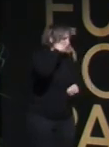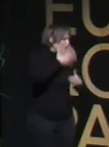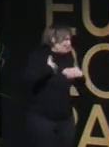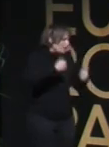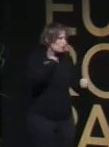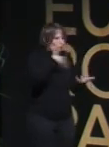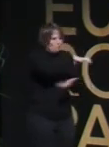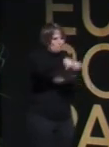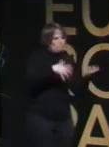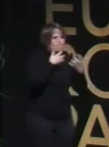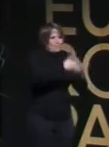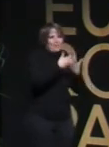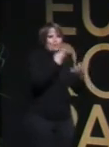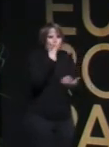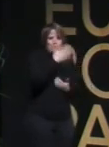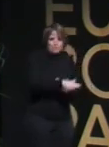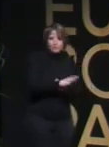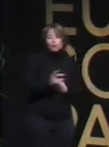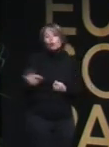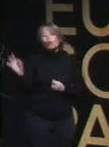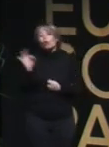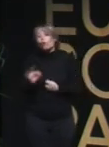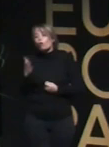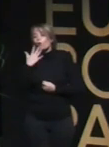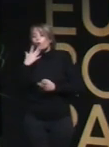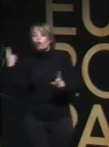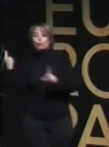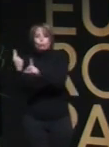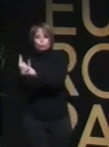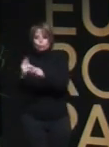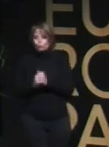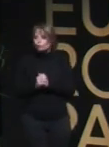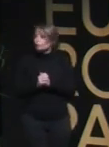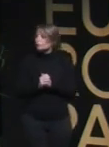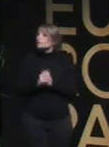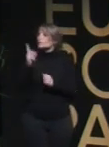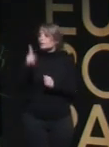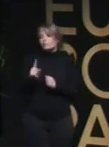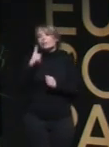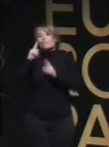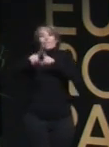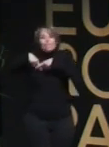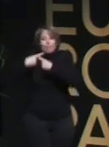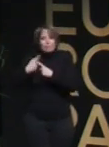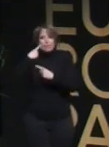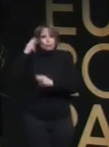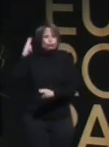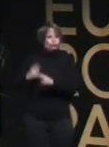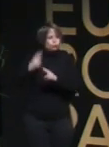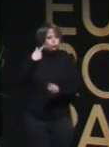para pelearme, ¿no? ¿De acuerdo? O por oposición, ¿vale? Que cada vez son menos. Familias excesivamente rígidas,